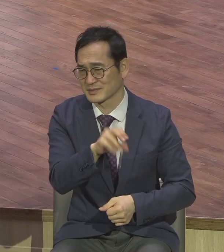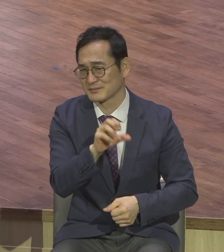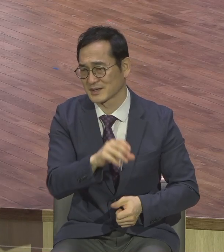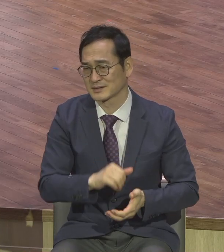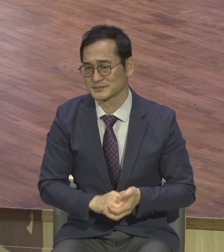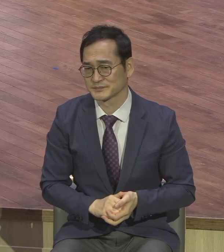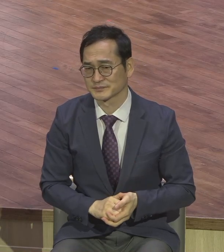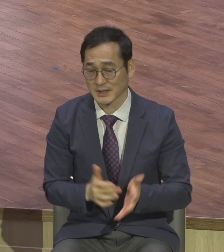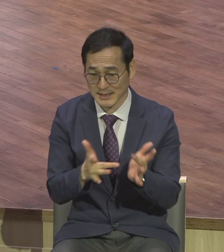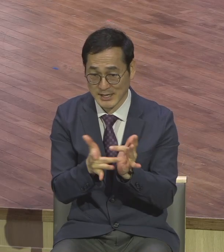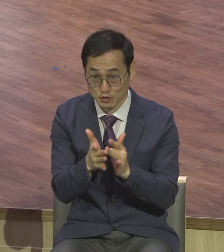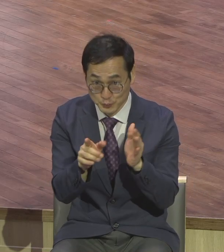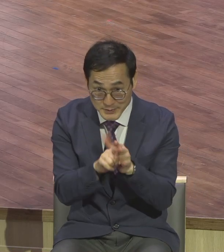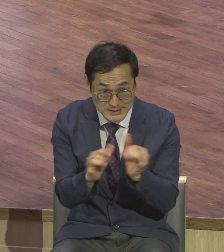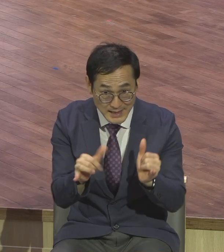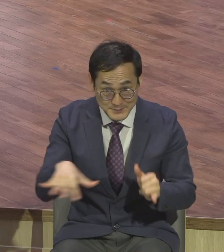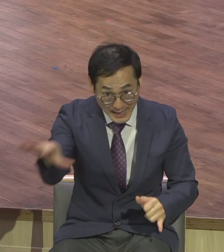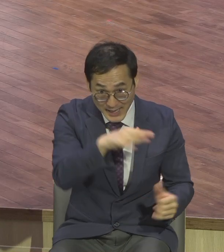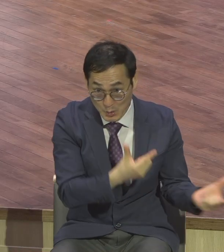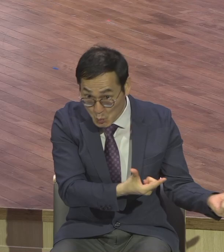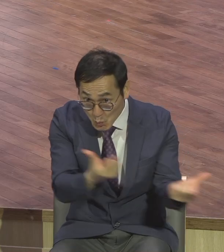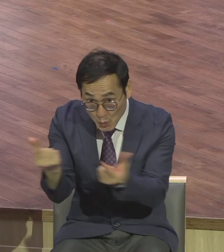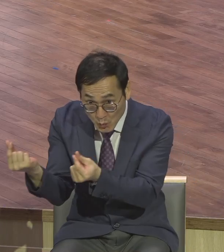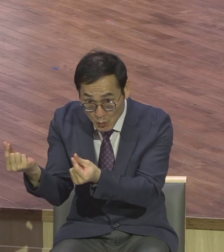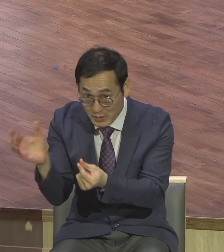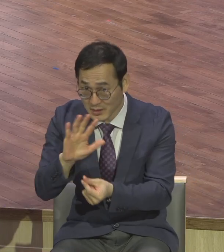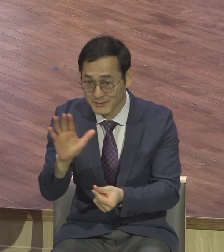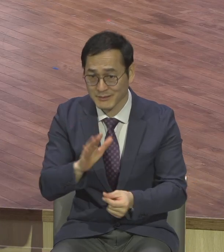믿음이라고 다 같은 믿음입니까? 아닙니다.